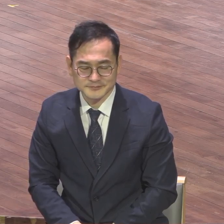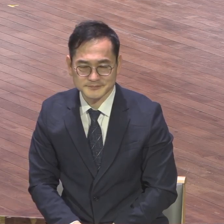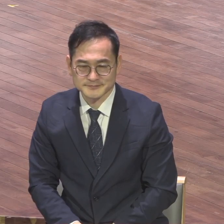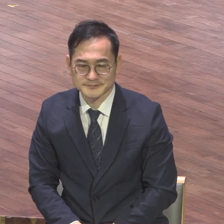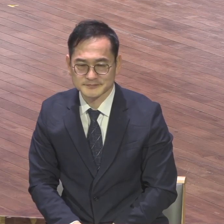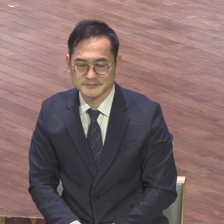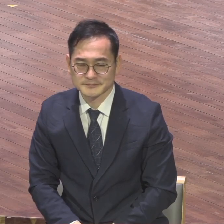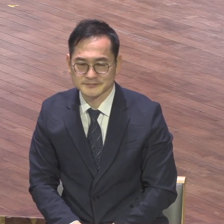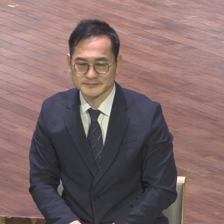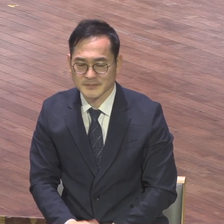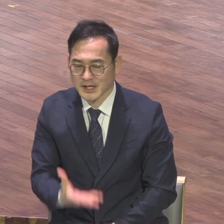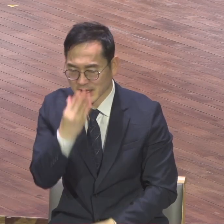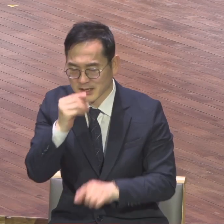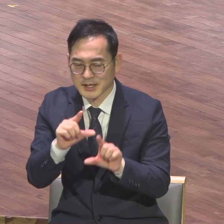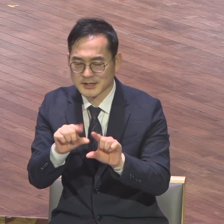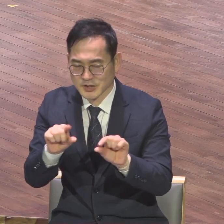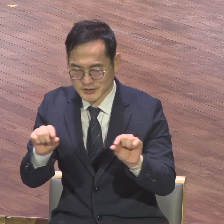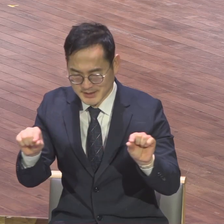앞에